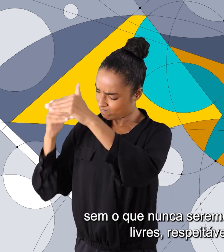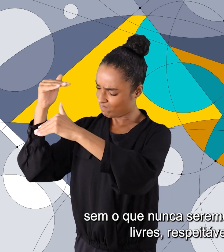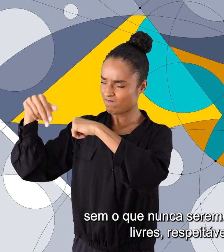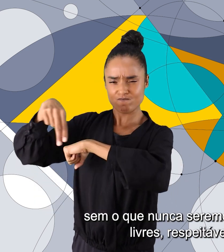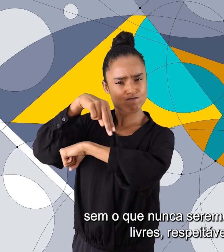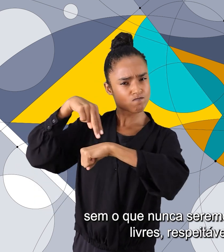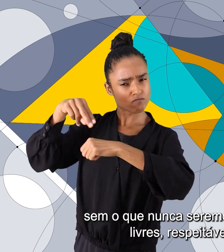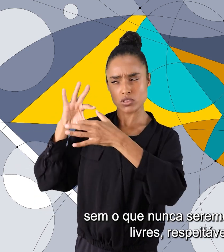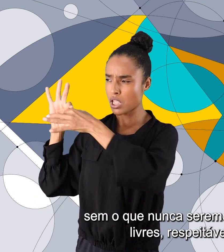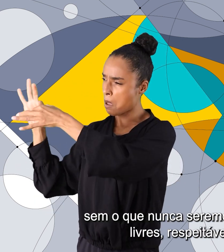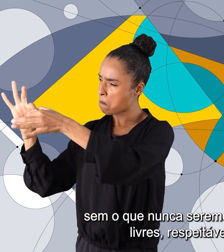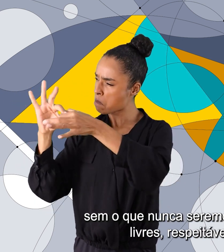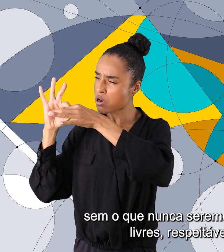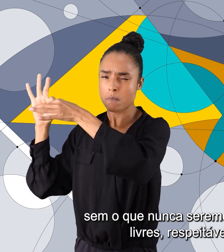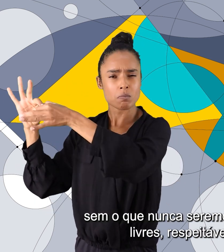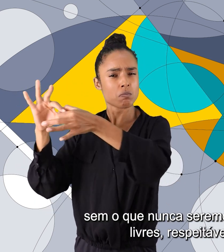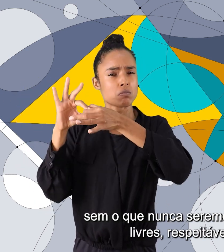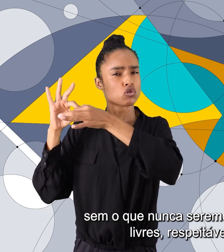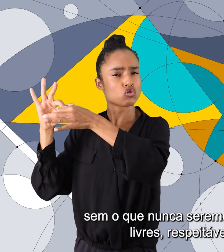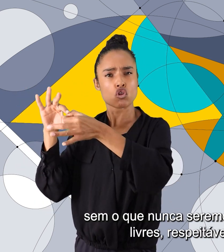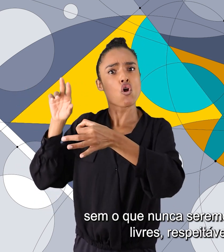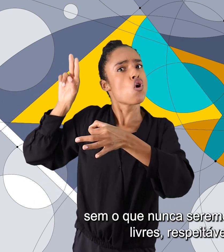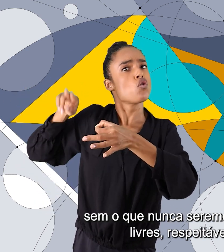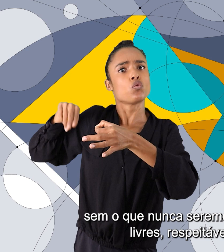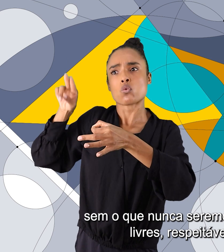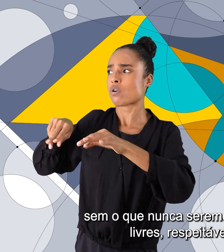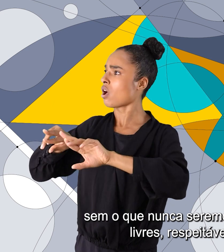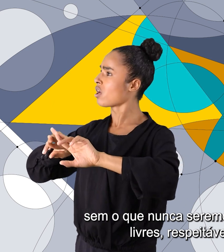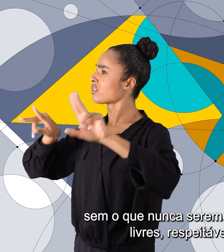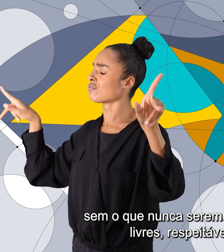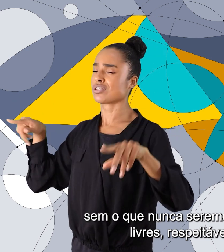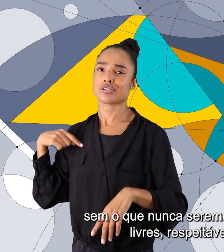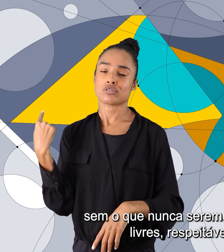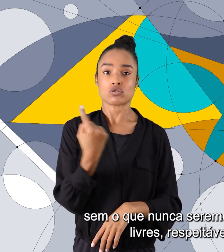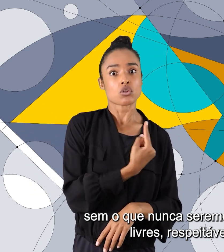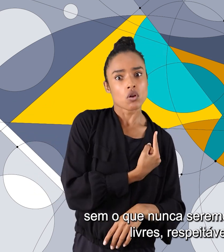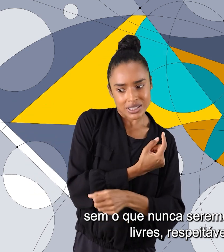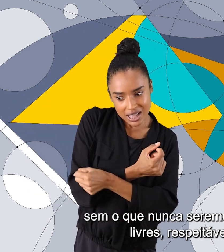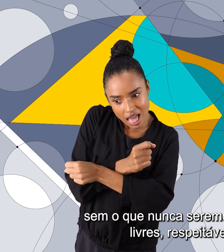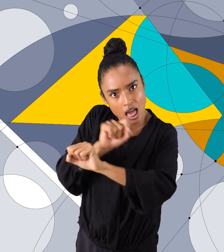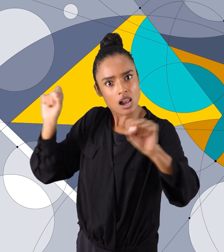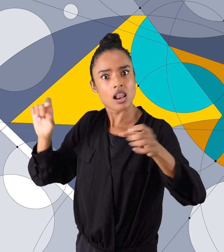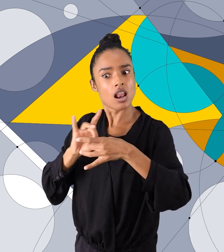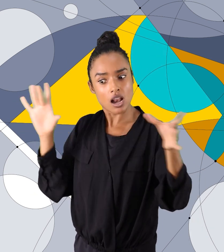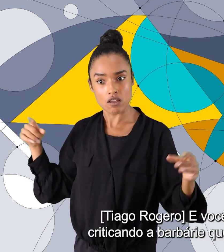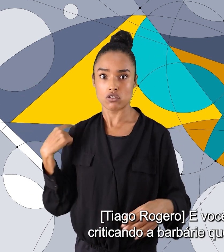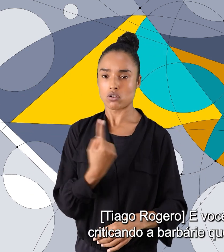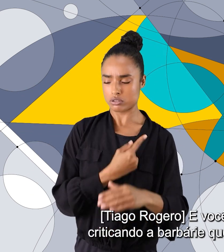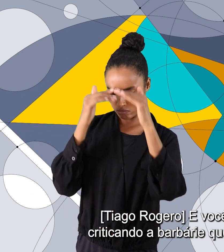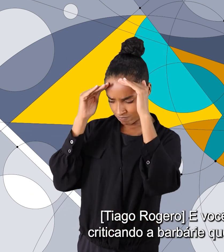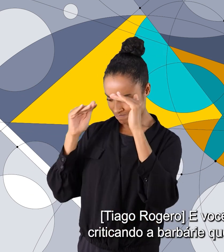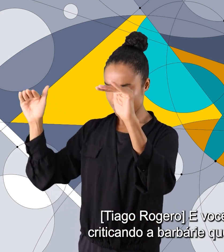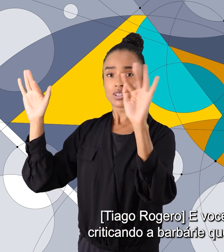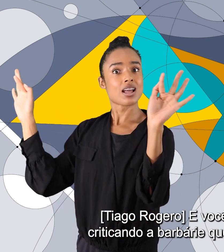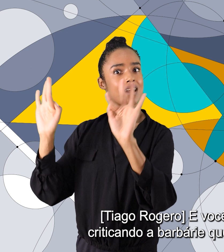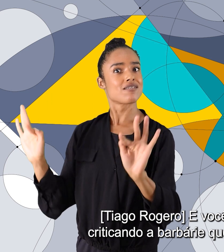homogênea, sem o que nunca seremos verdadeiramente livres, respeitáveis e felizes. E você vê